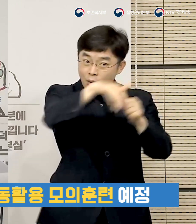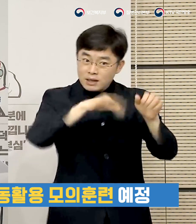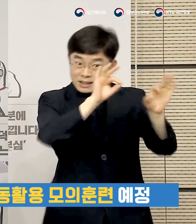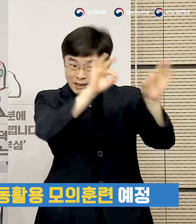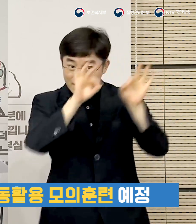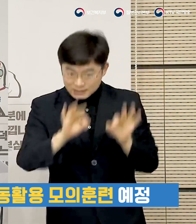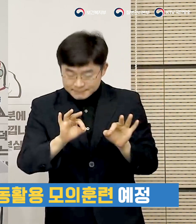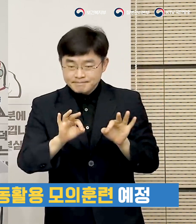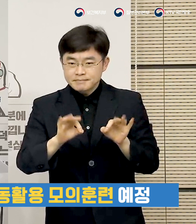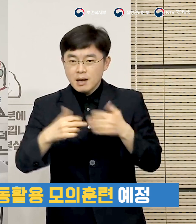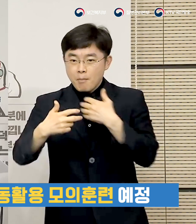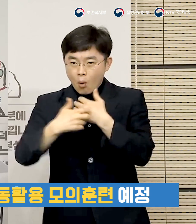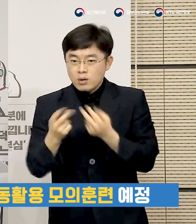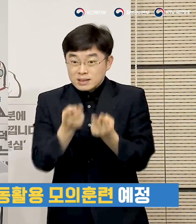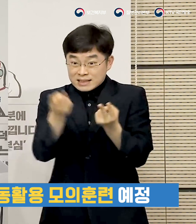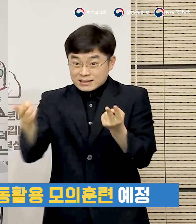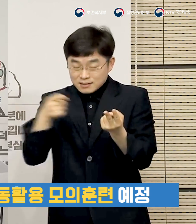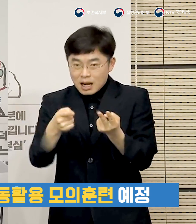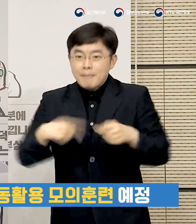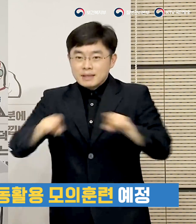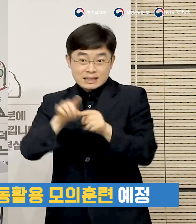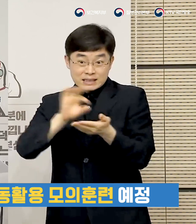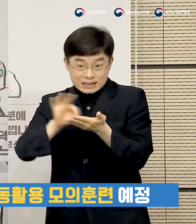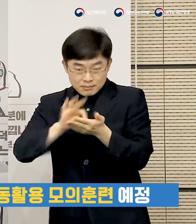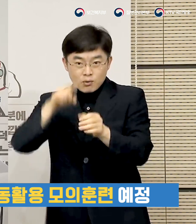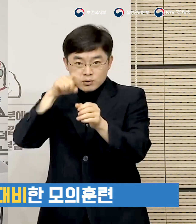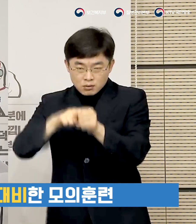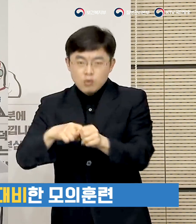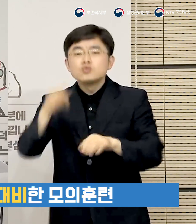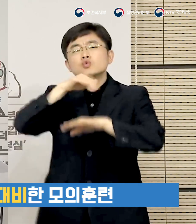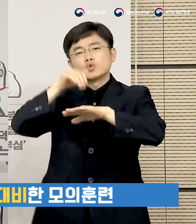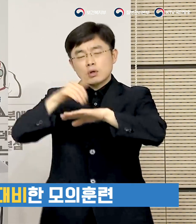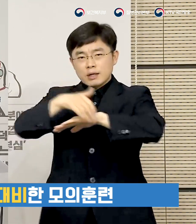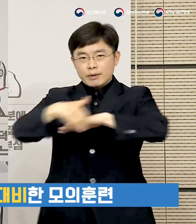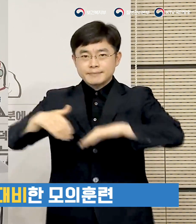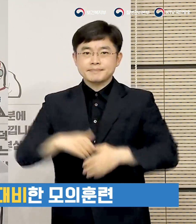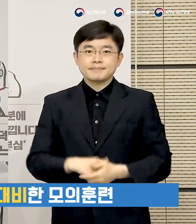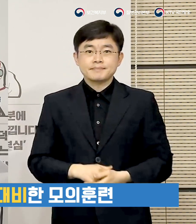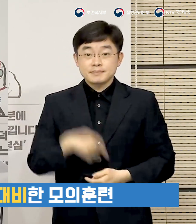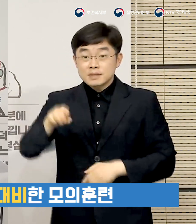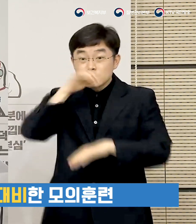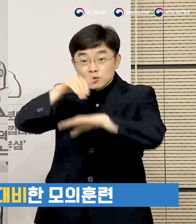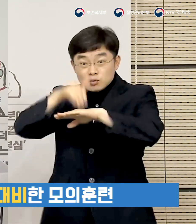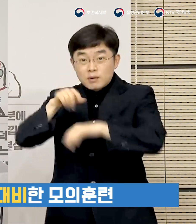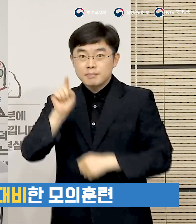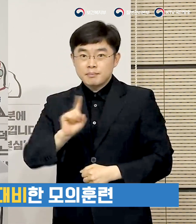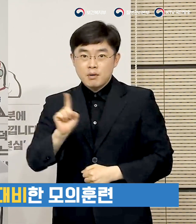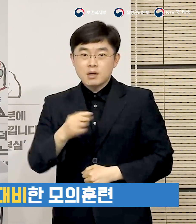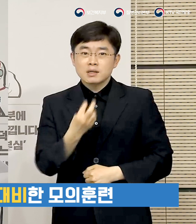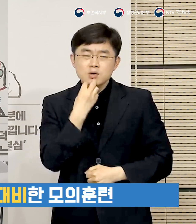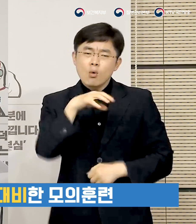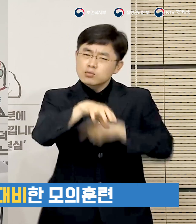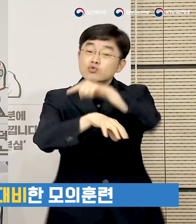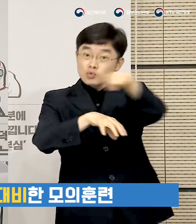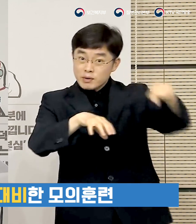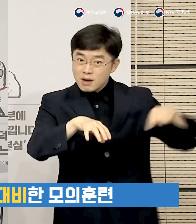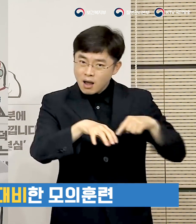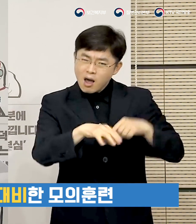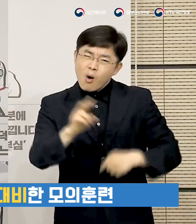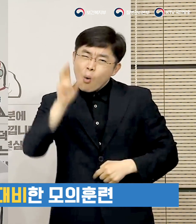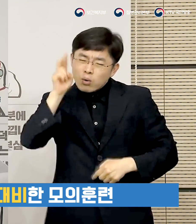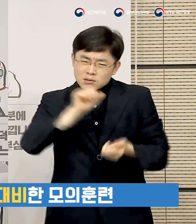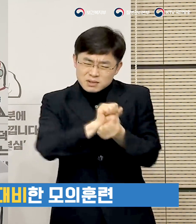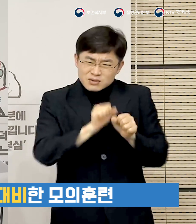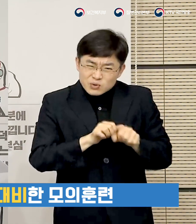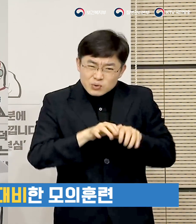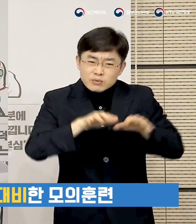공동활용 모의훈련을 실시할 예정입니다. 이번 모의훈련은 수도권 내 대규모 감염이 발생